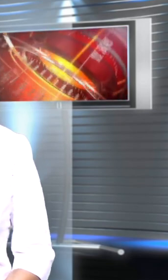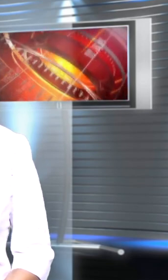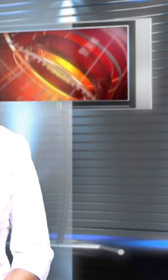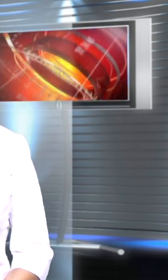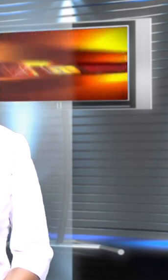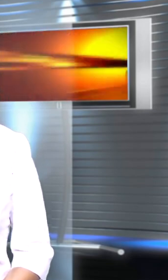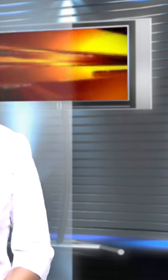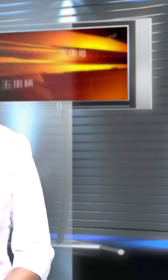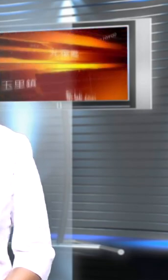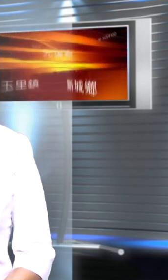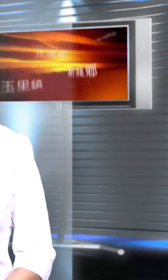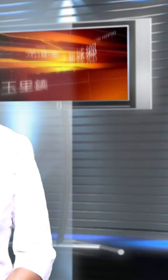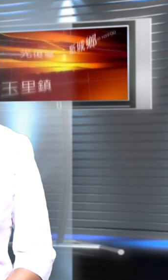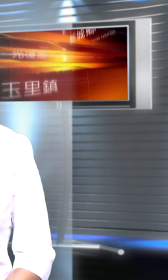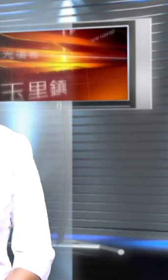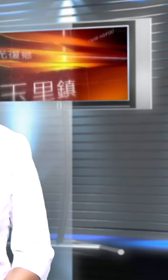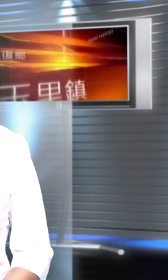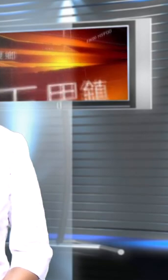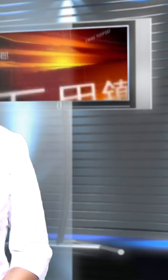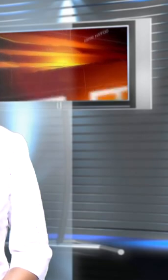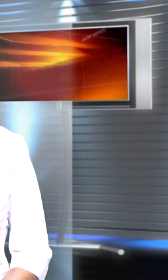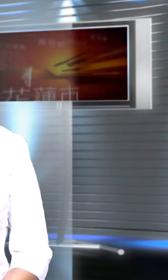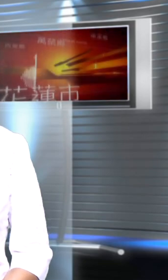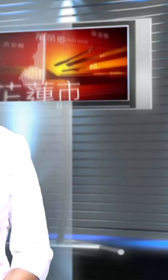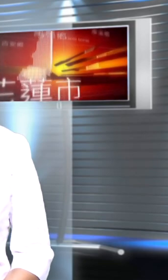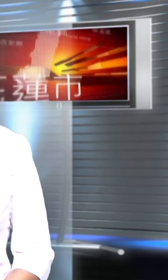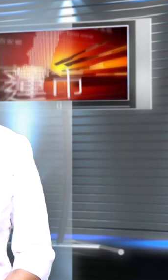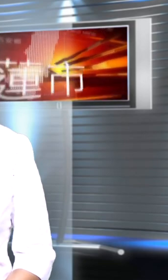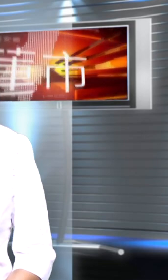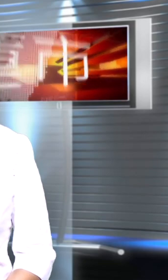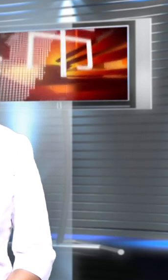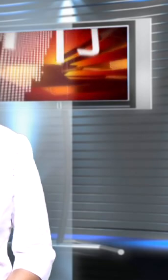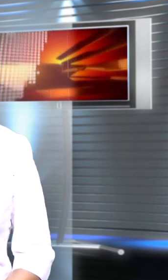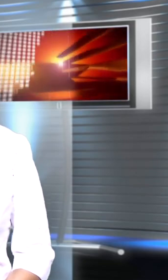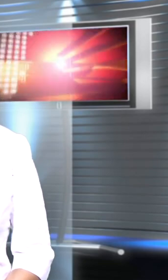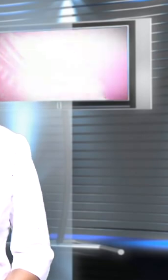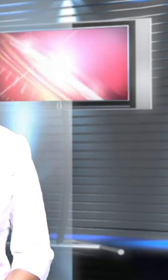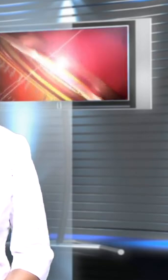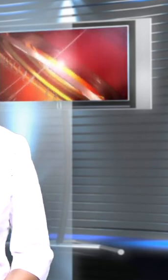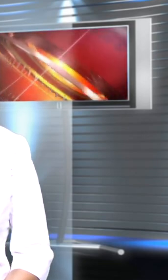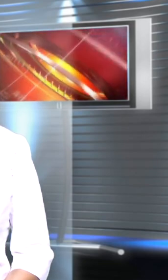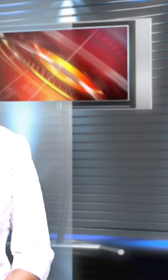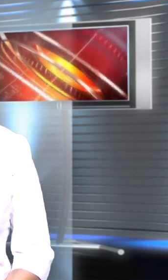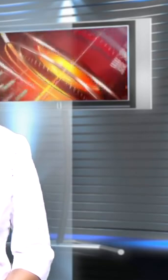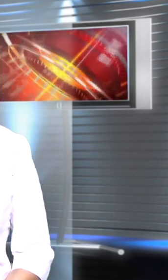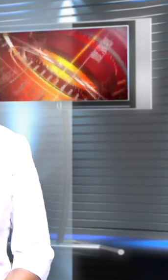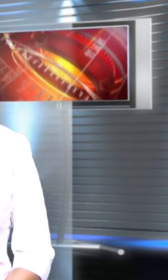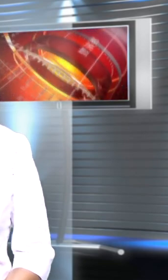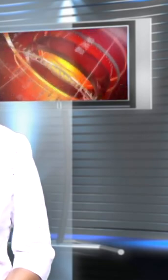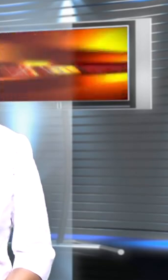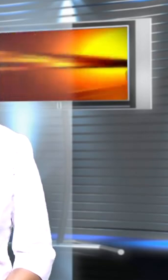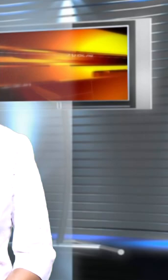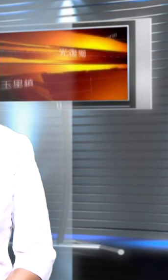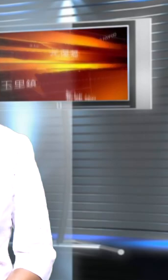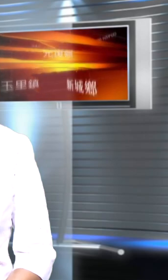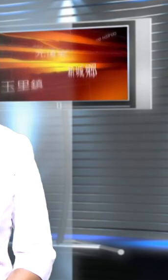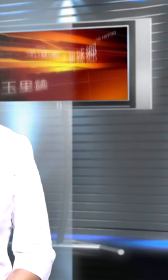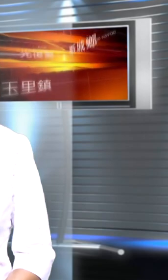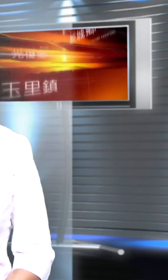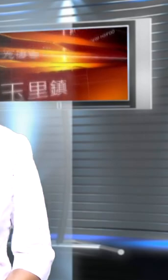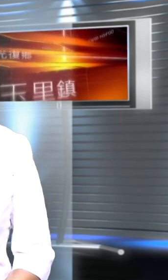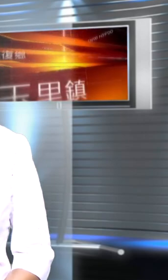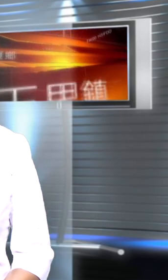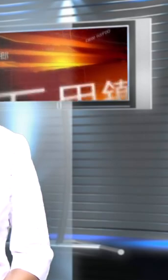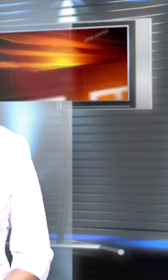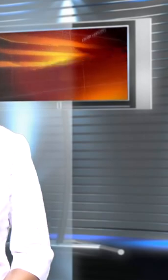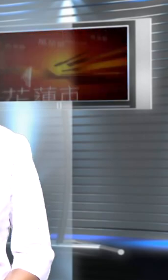松绑新制。花莲县卫生局召开记者会，一览过去在花莲县的疫情走向及相关的配套作为，也感谢各级单位一路